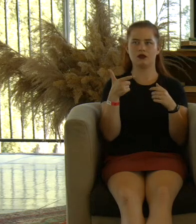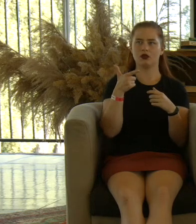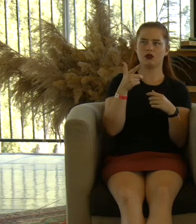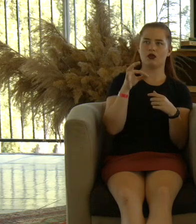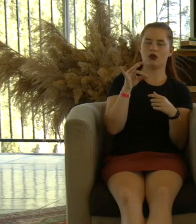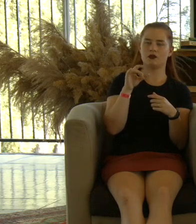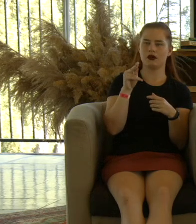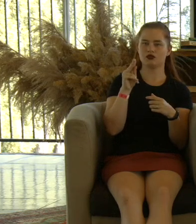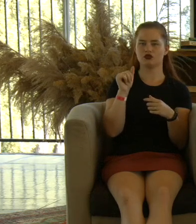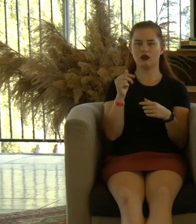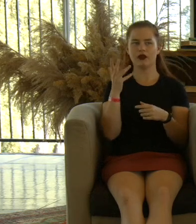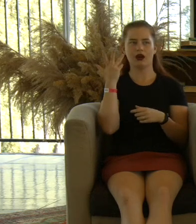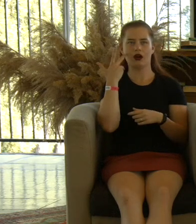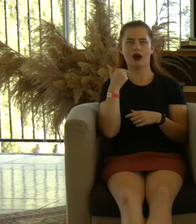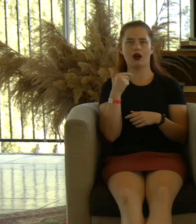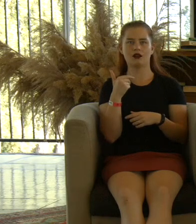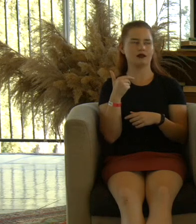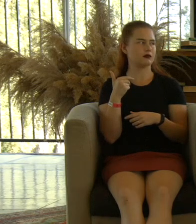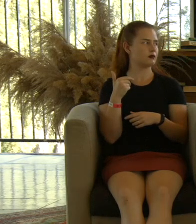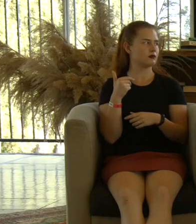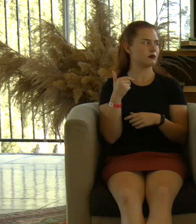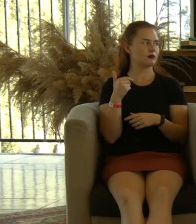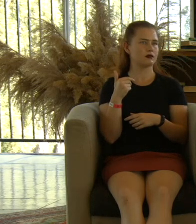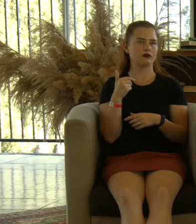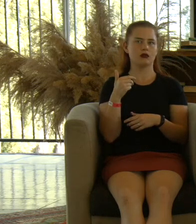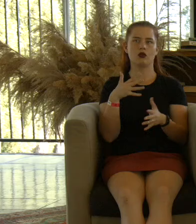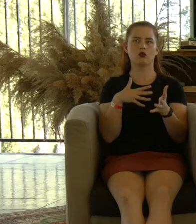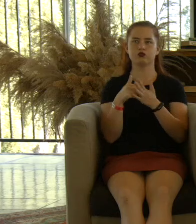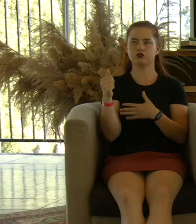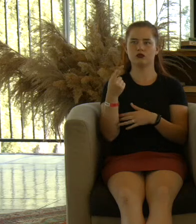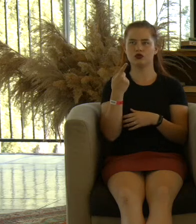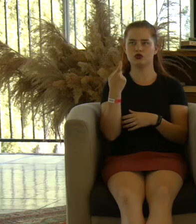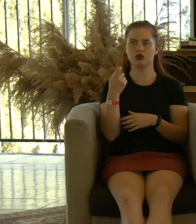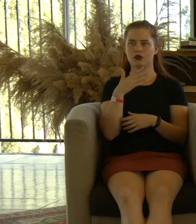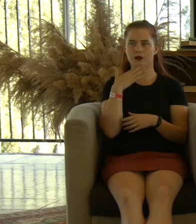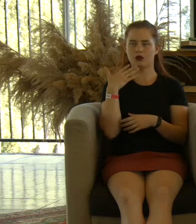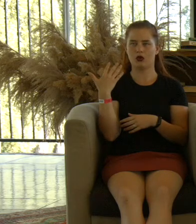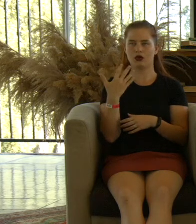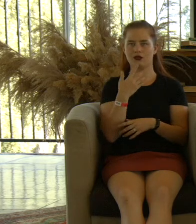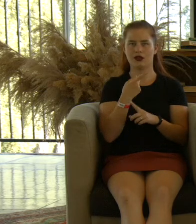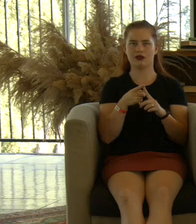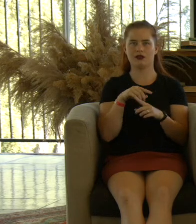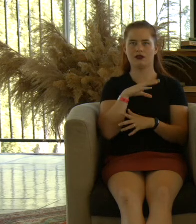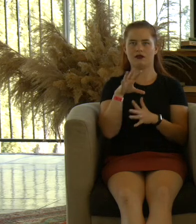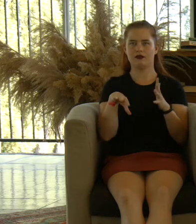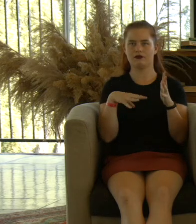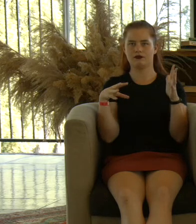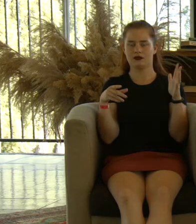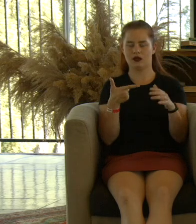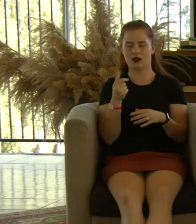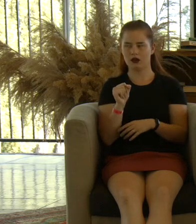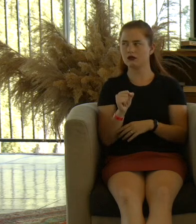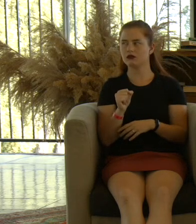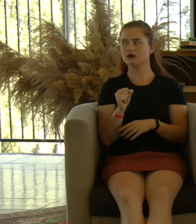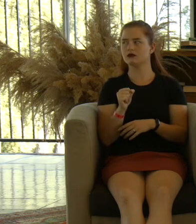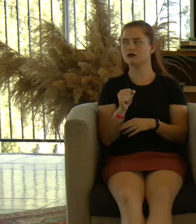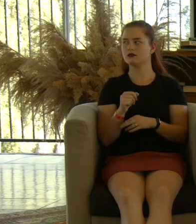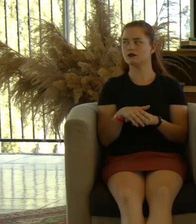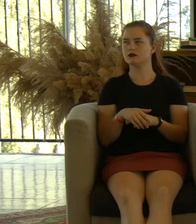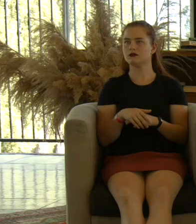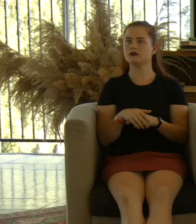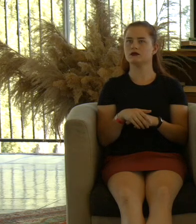этого идиотского, когда вырубили там, сотни, наверное, ну, короче, огромное количество этих гектар